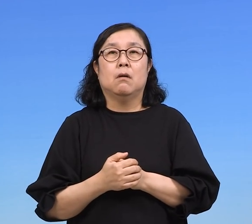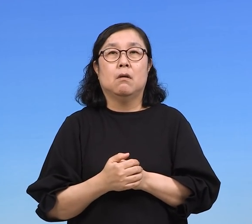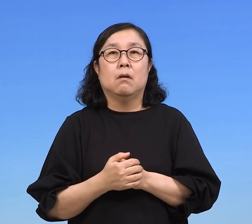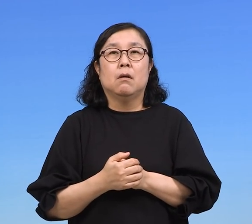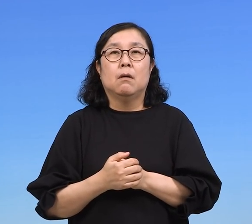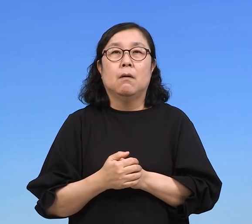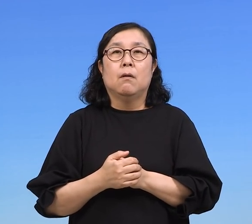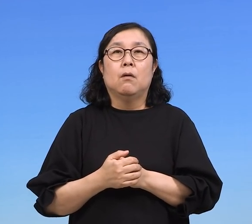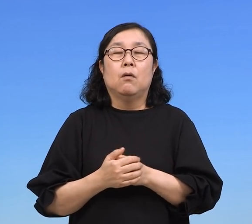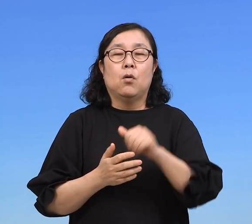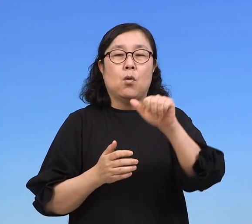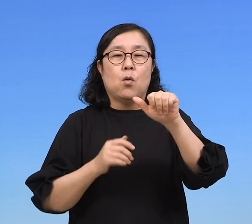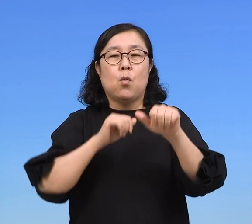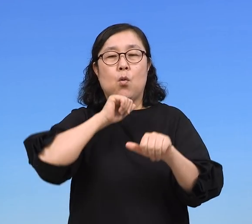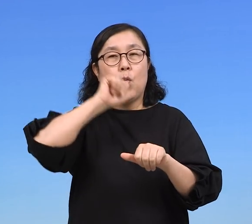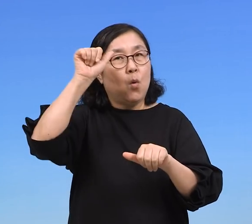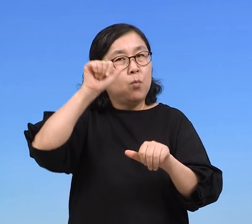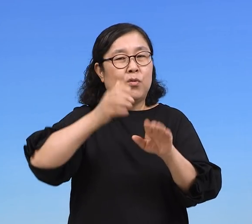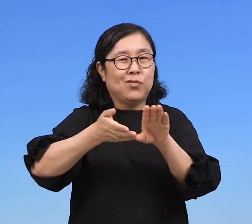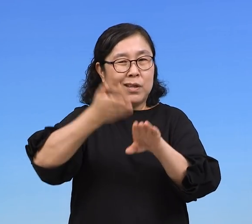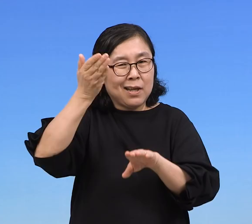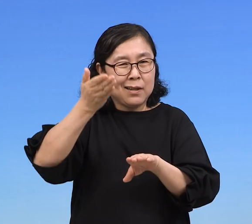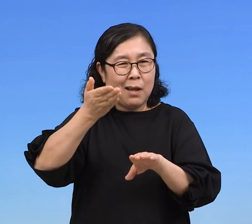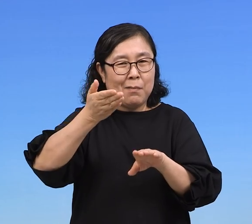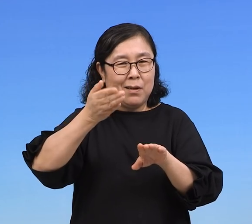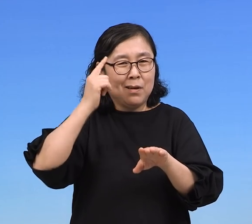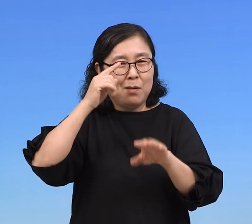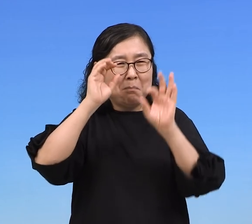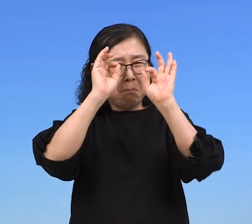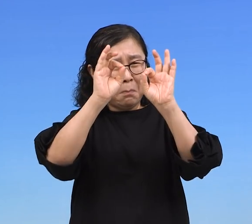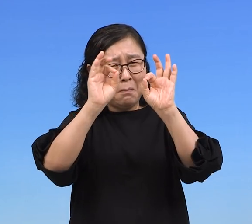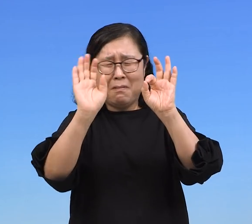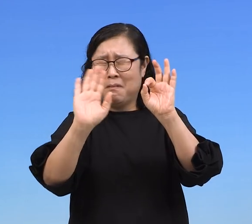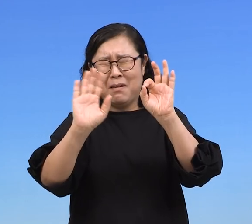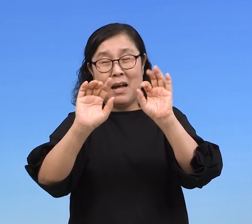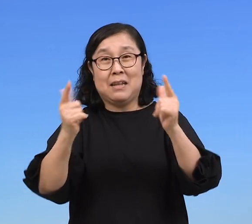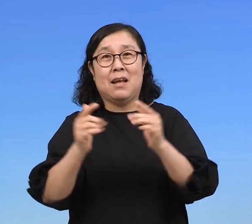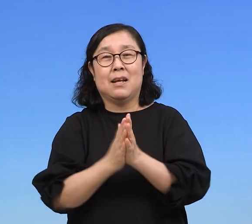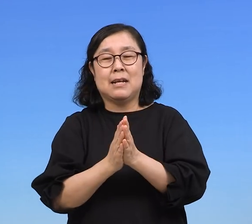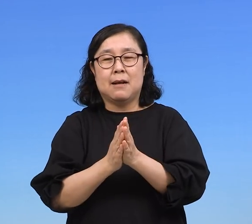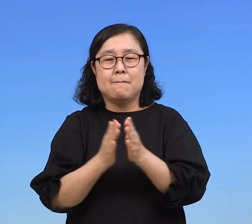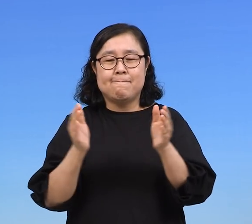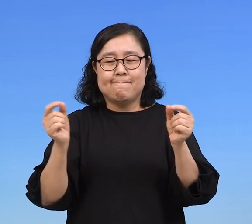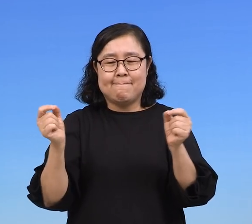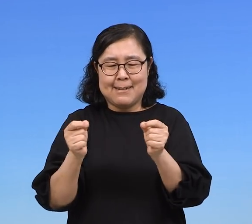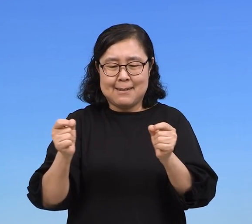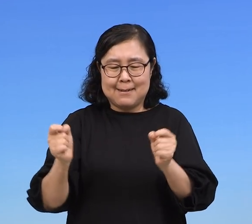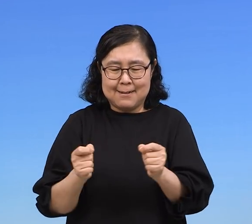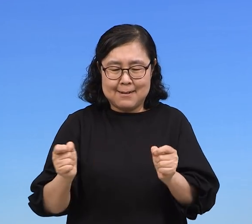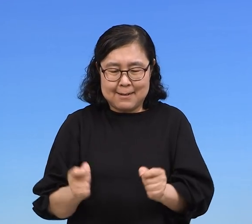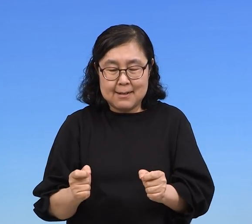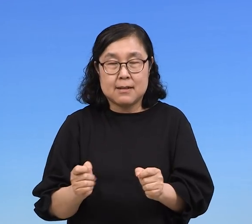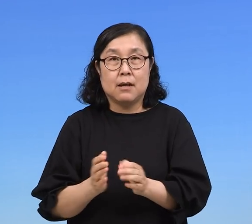들은 이야기 중에 마음이 아픈 게 5분을 넘기면은 집중을 못 한다는 게, 모든 걸 짧게.